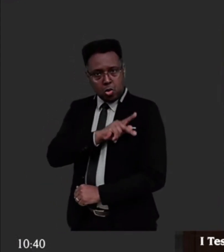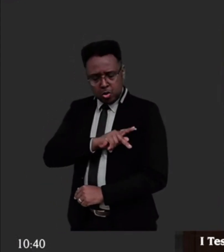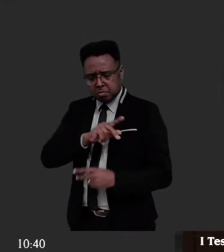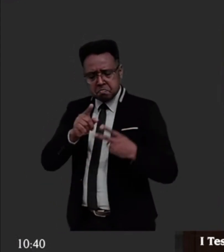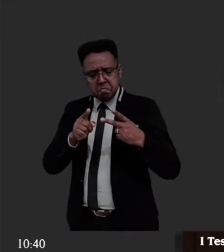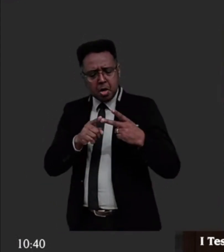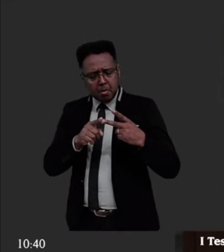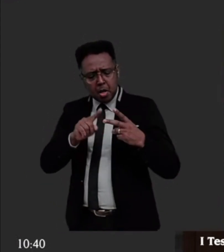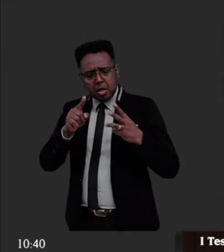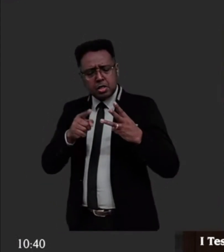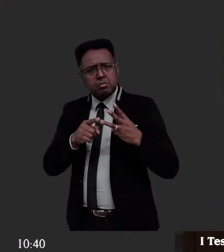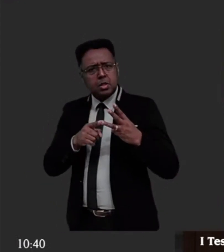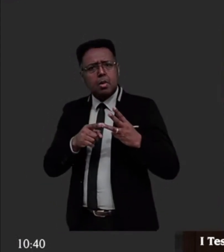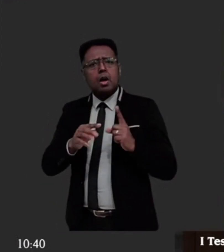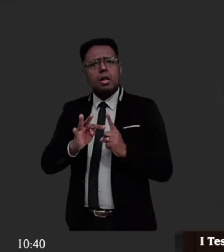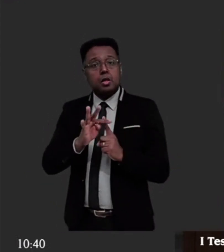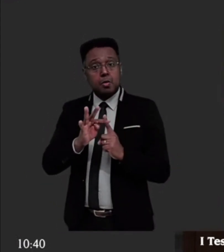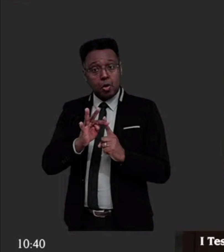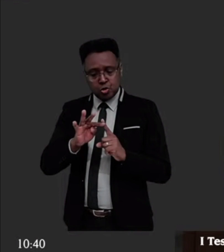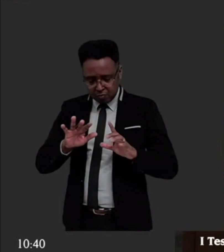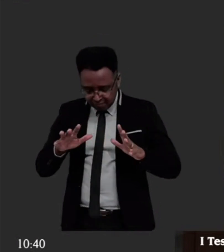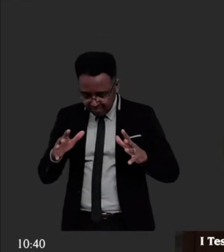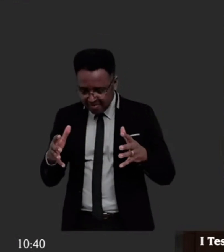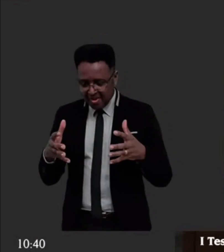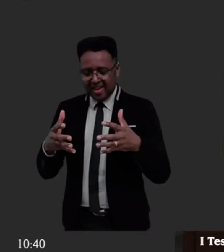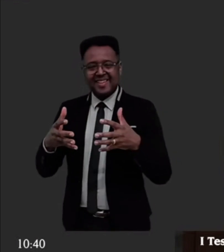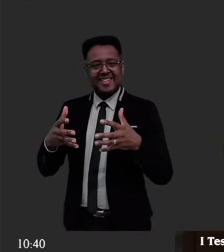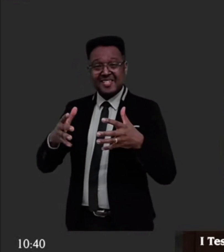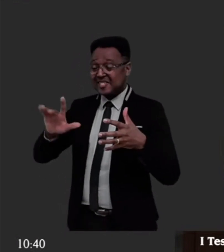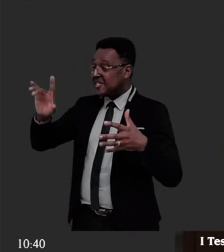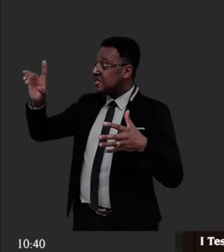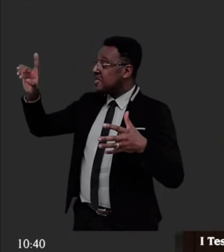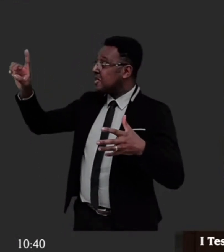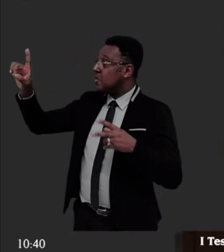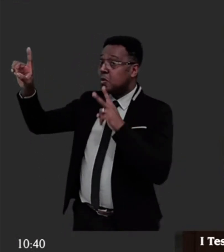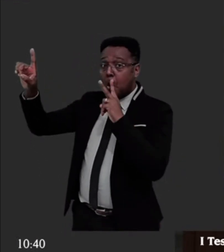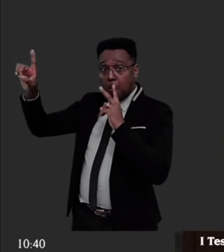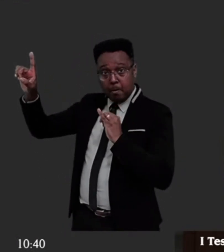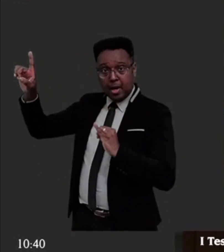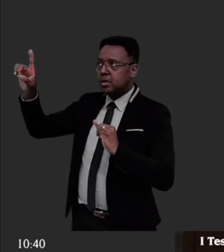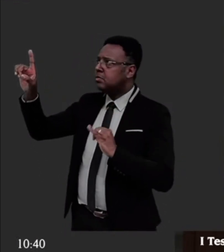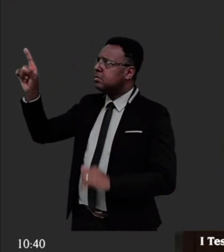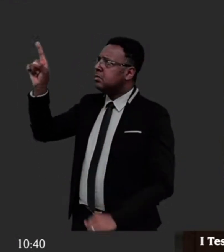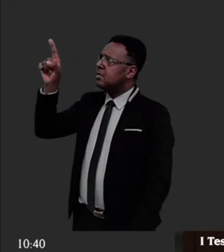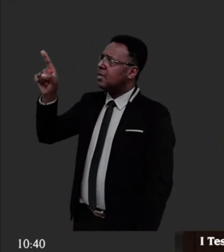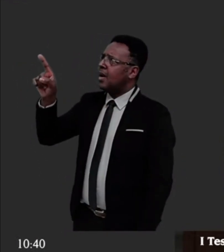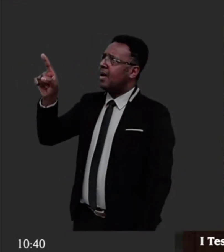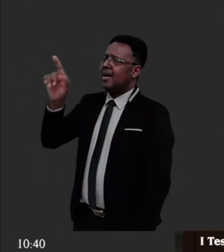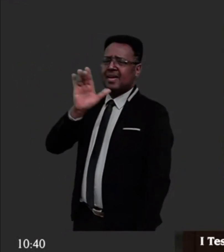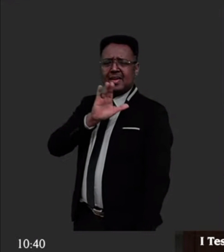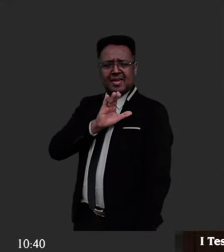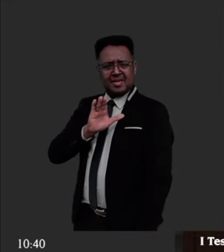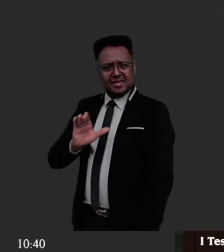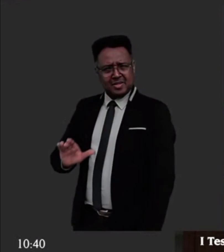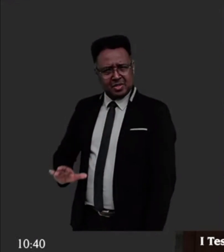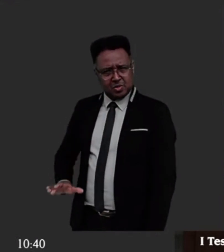igreja dos Tessalonicenses em Deus, o Pai, e no Senhor Jesus Cristo, graça e paz tenhas de